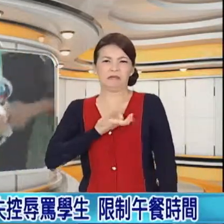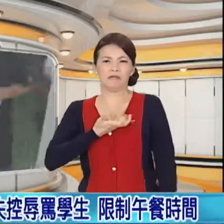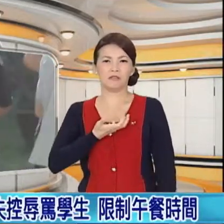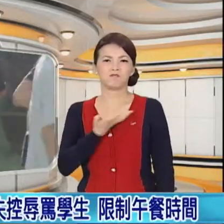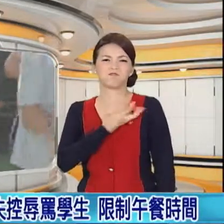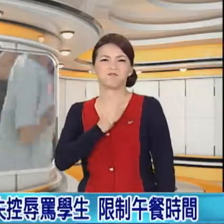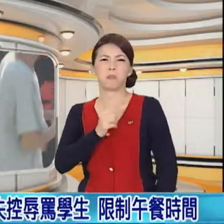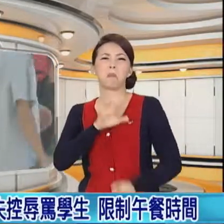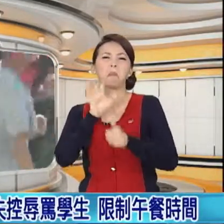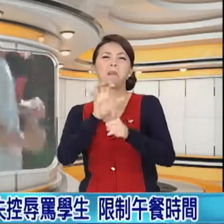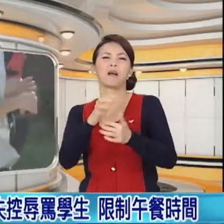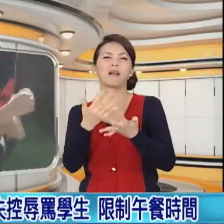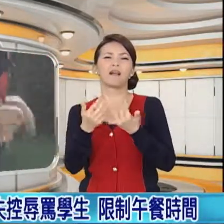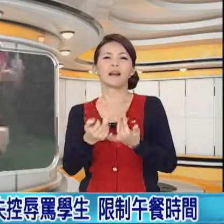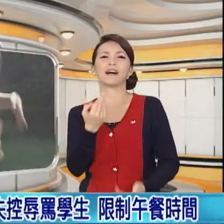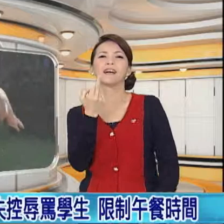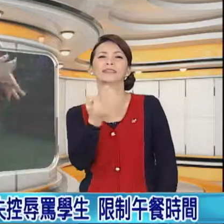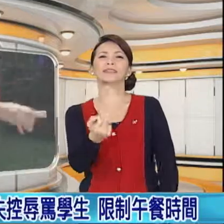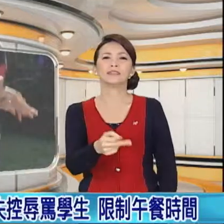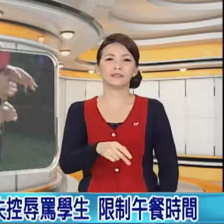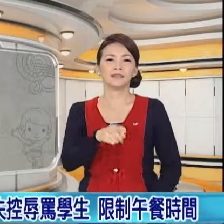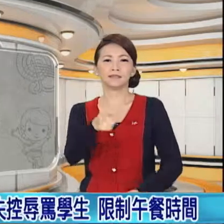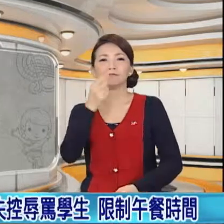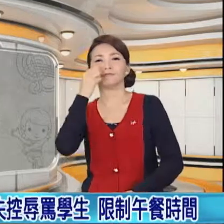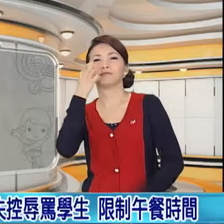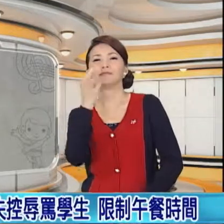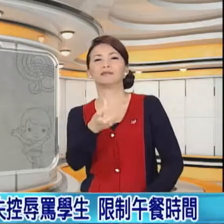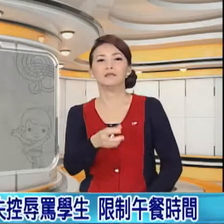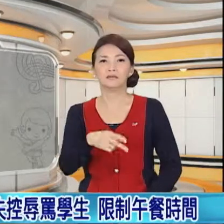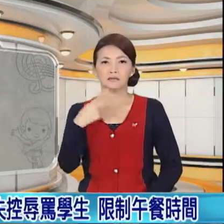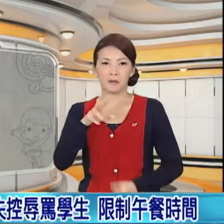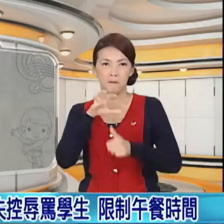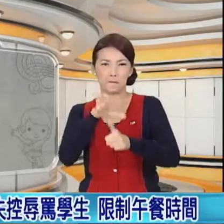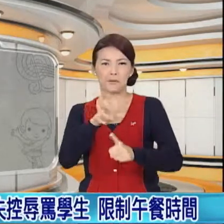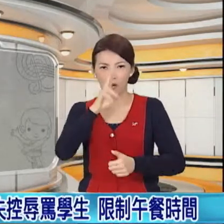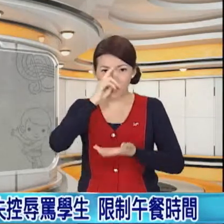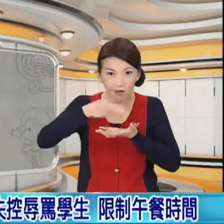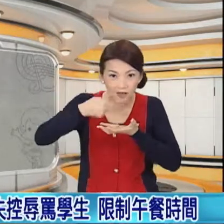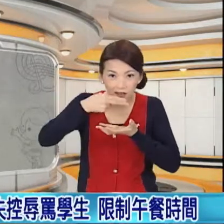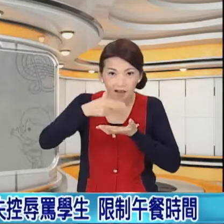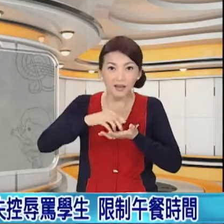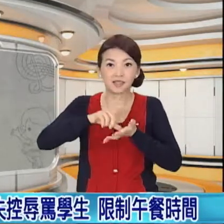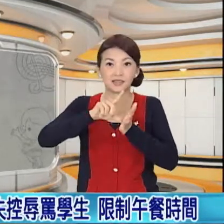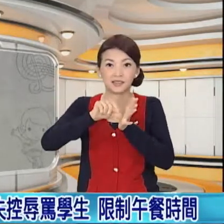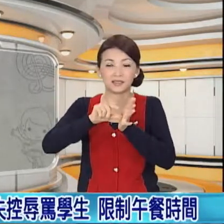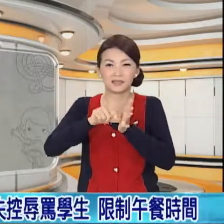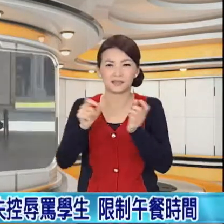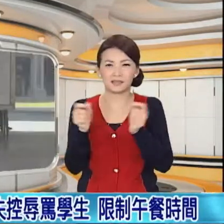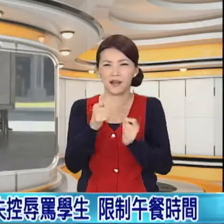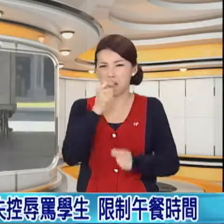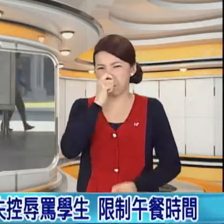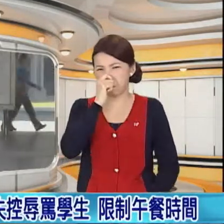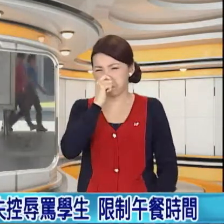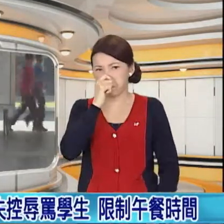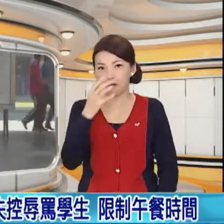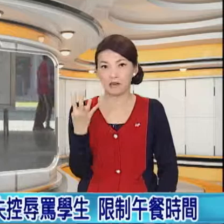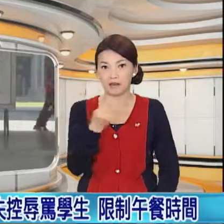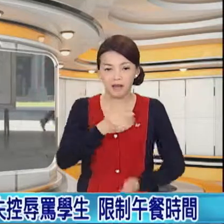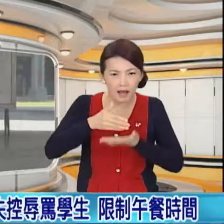失控，竟然爆粗口骂学生，还管制学生吃午餐的时间，造成有些学